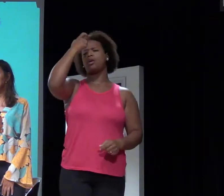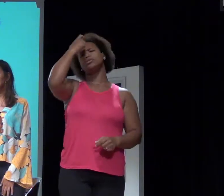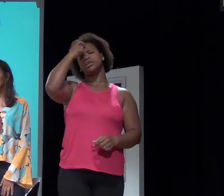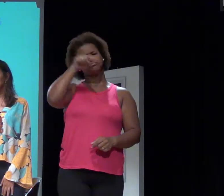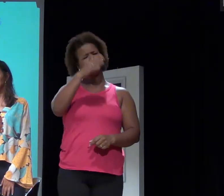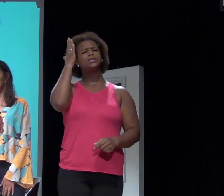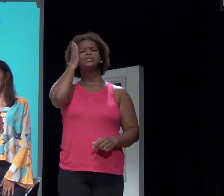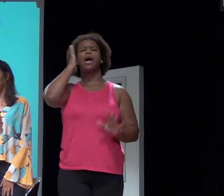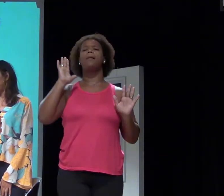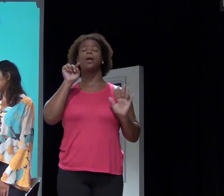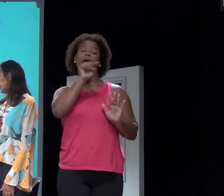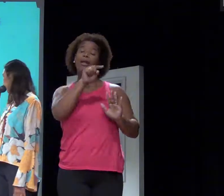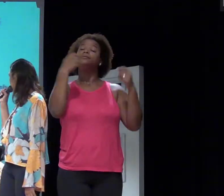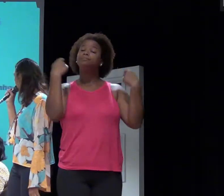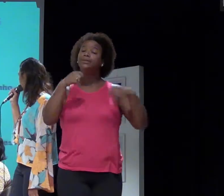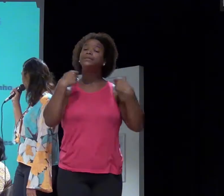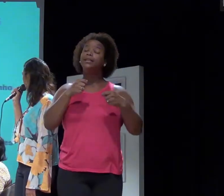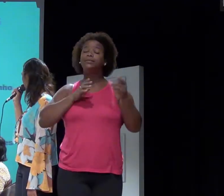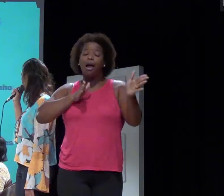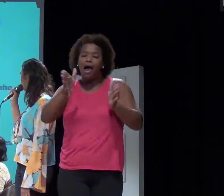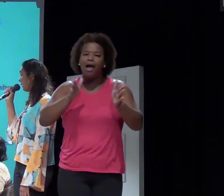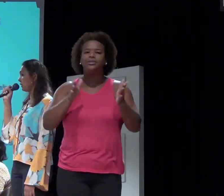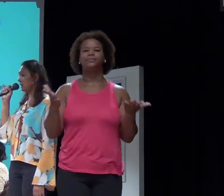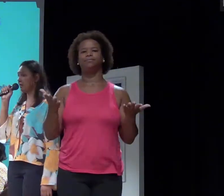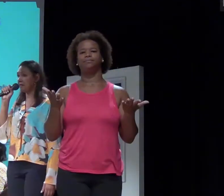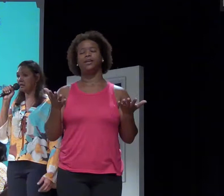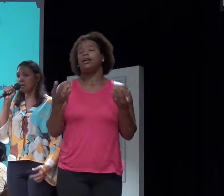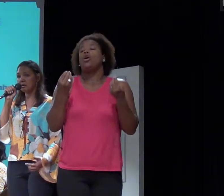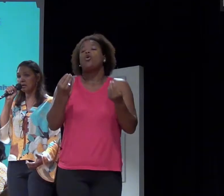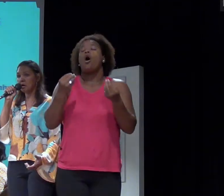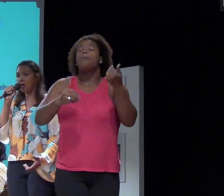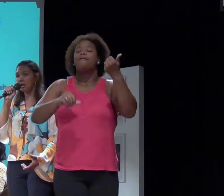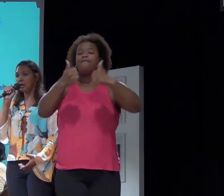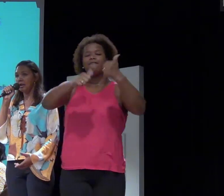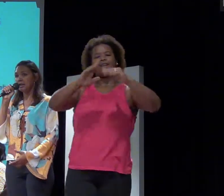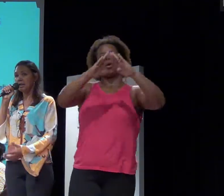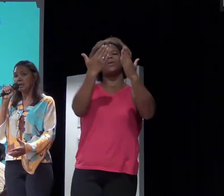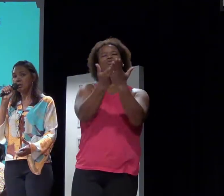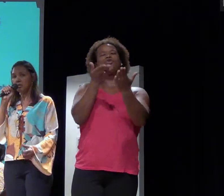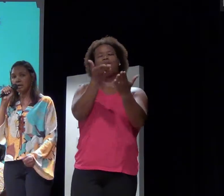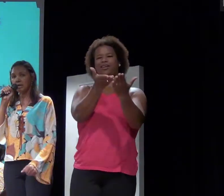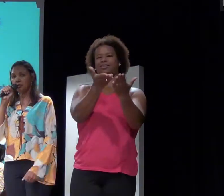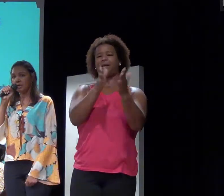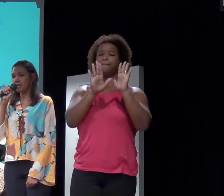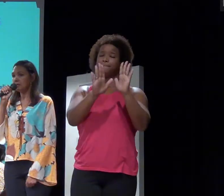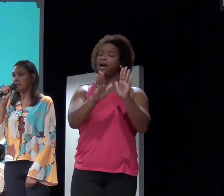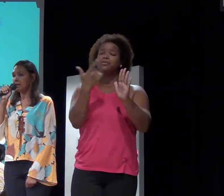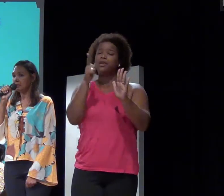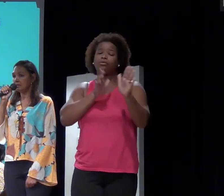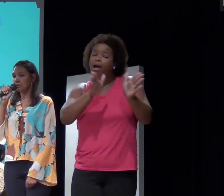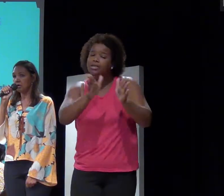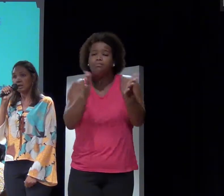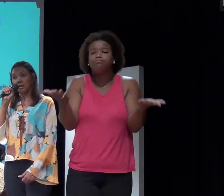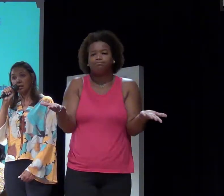eles precisam ter essa acessibilidade. Como é que você vai avaliar uma escola sem nenhuma condição de